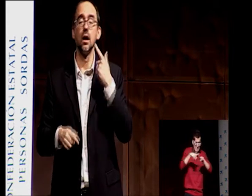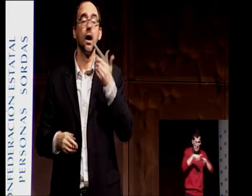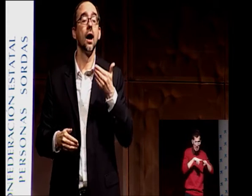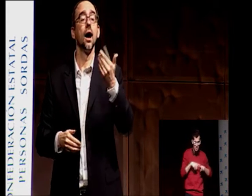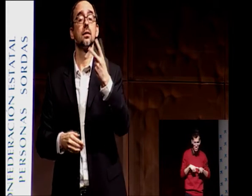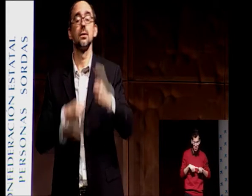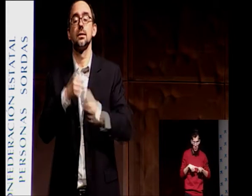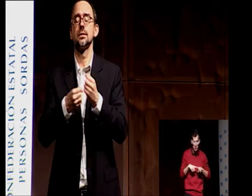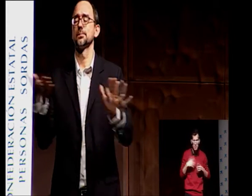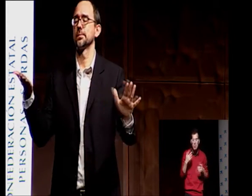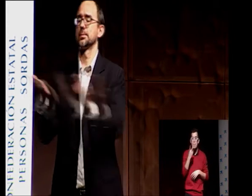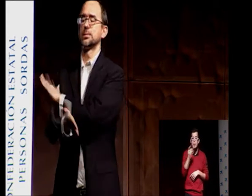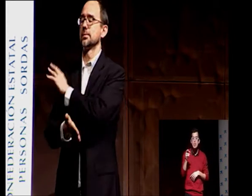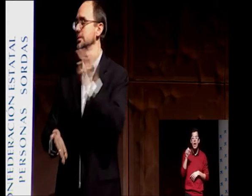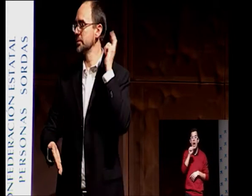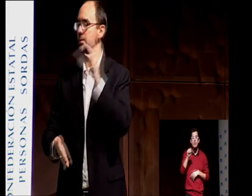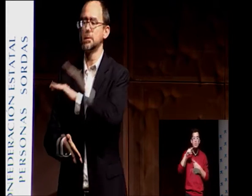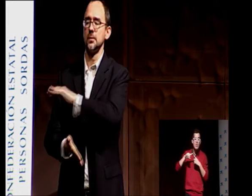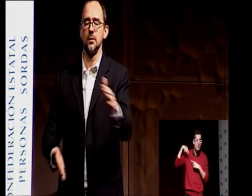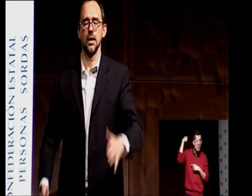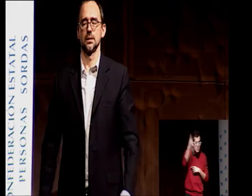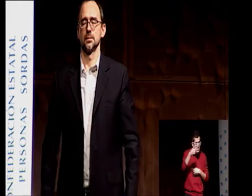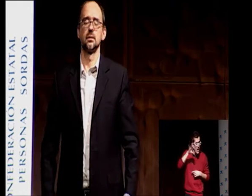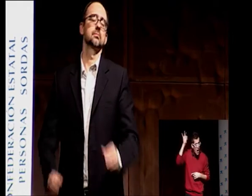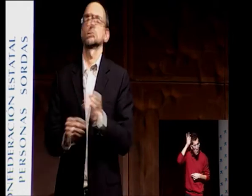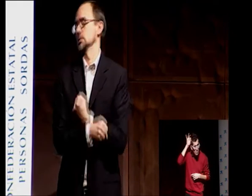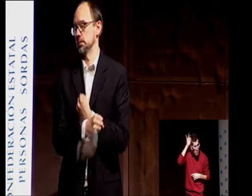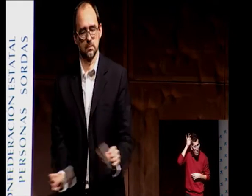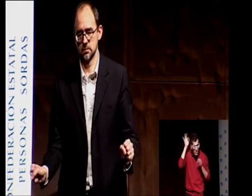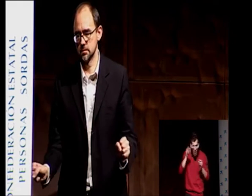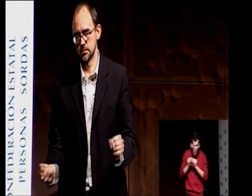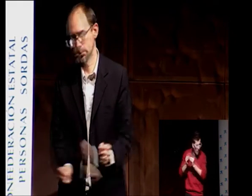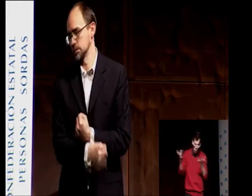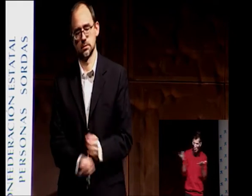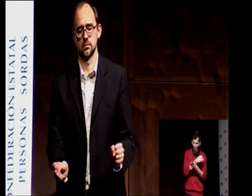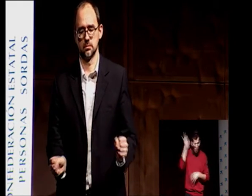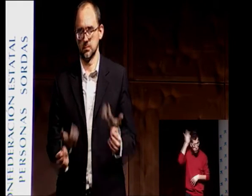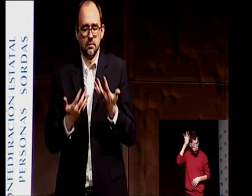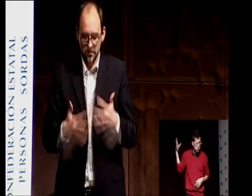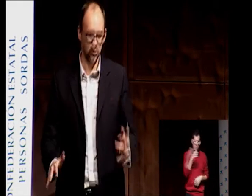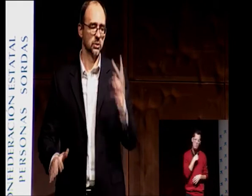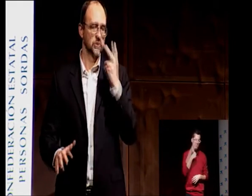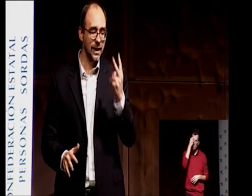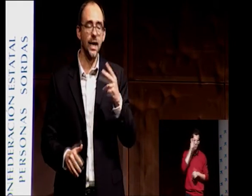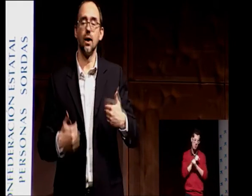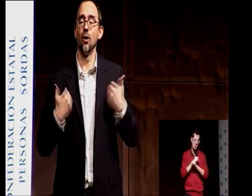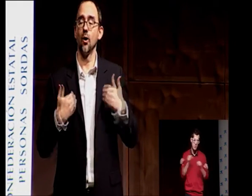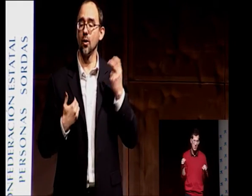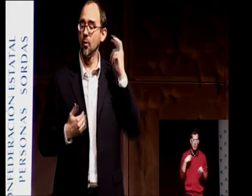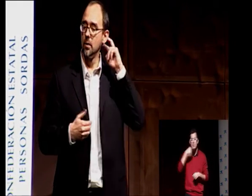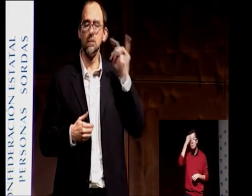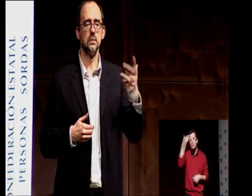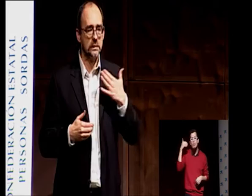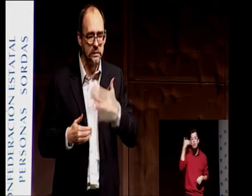tanto en las escuelas como en las familias como en las el movimiento de las personas sordas habrá distintas posturas en cuanto al